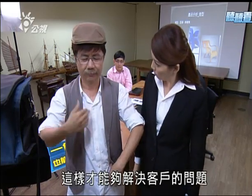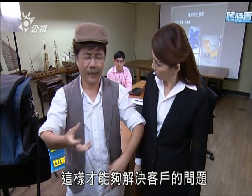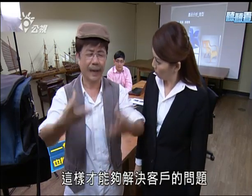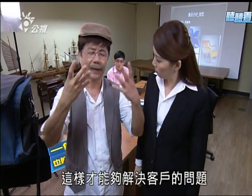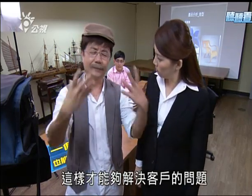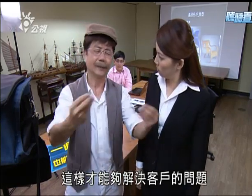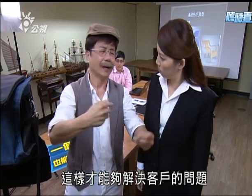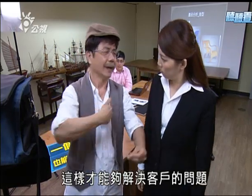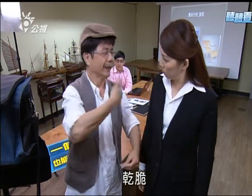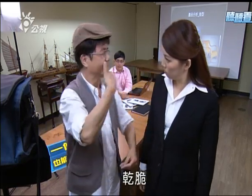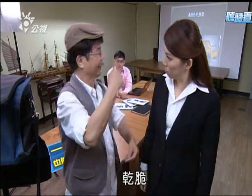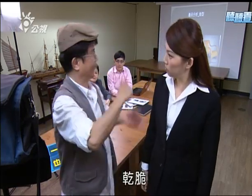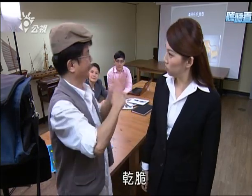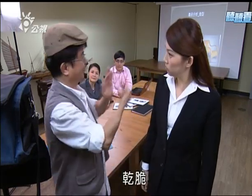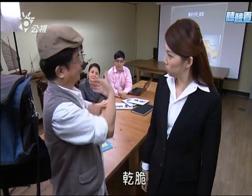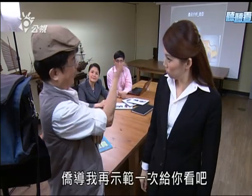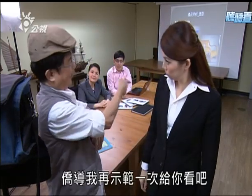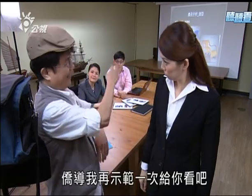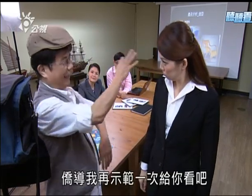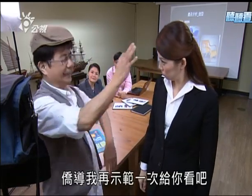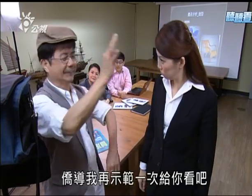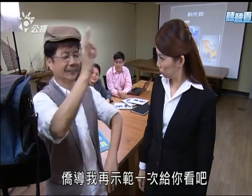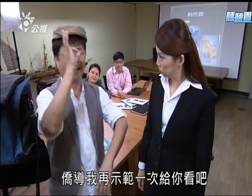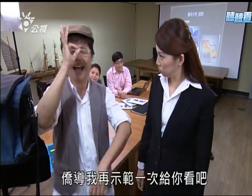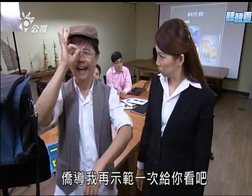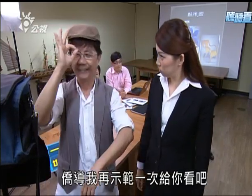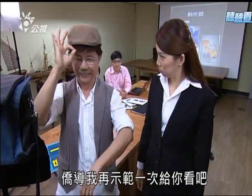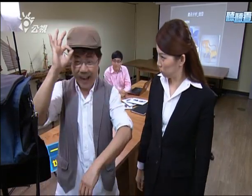题啊。哎，干脆啊，乔总，我再示范一次给你看吧。